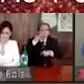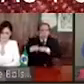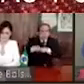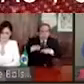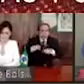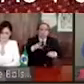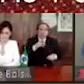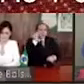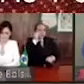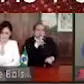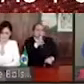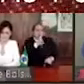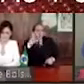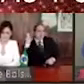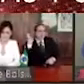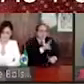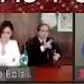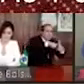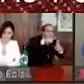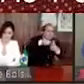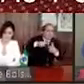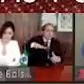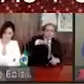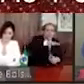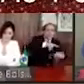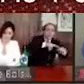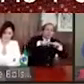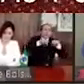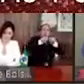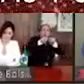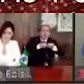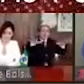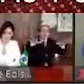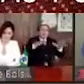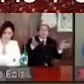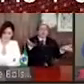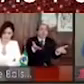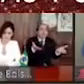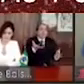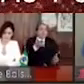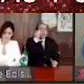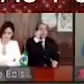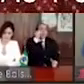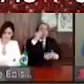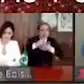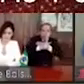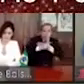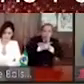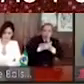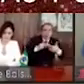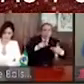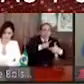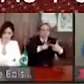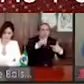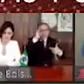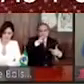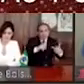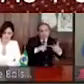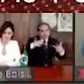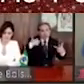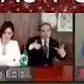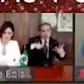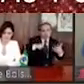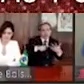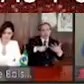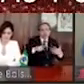iniciativas emprendidas por los gobiernos de Paraguay, Argentina, Brasil, Chile, Ecuador, Honduras,